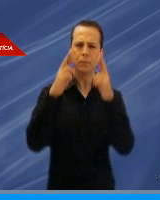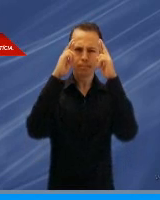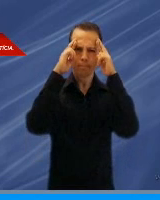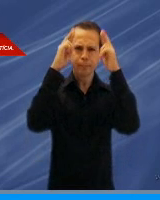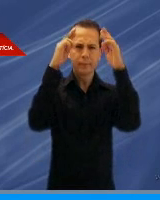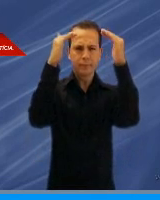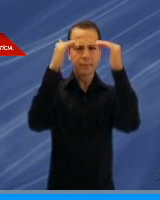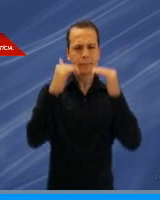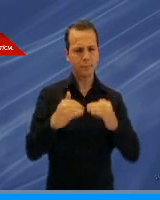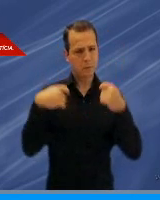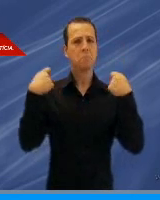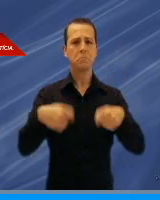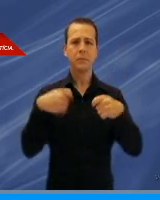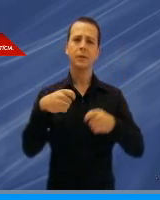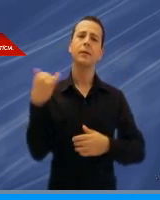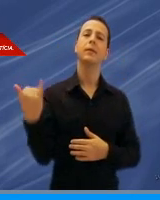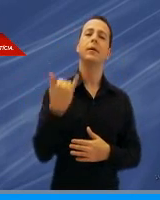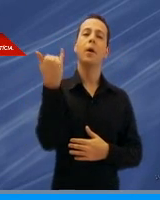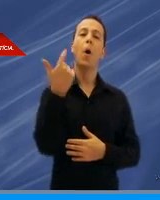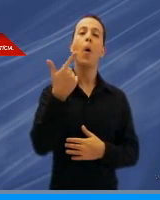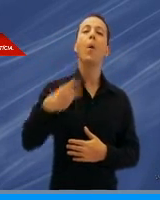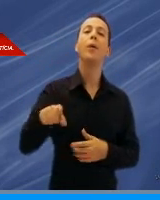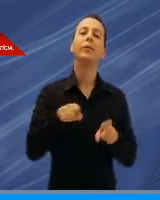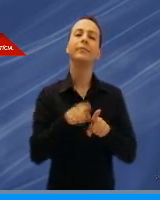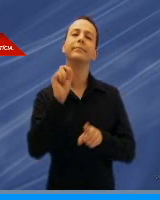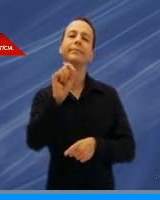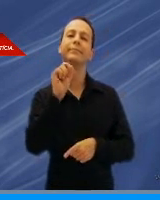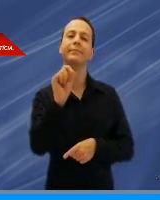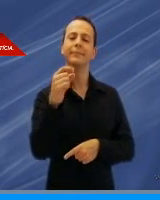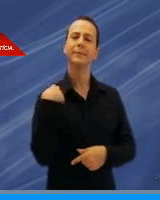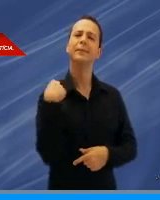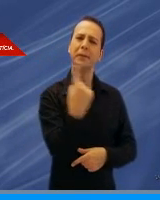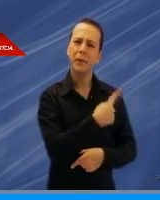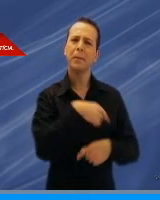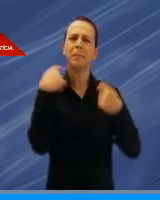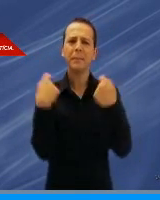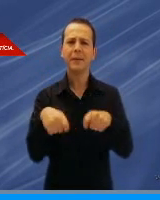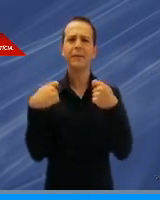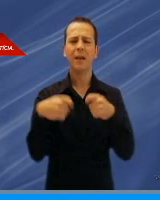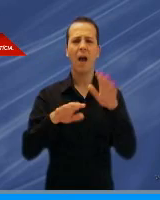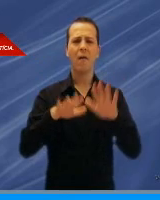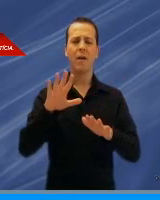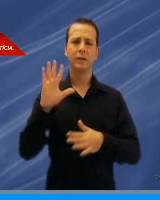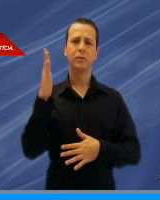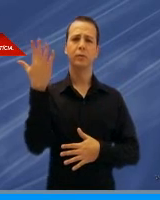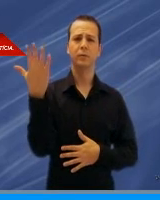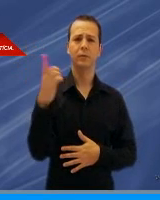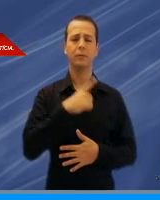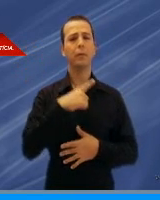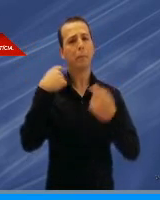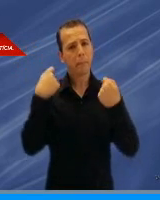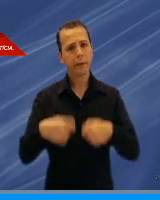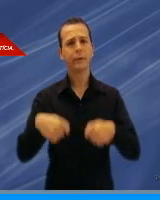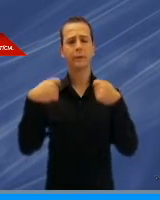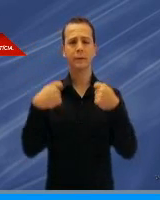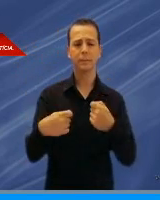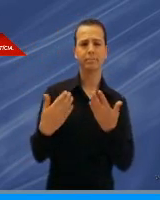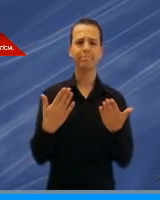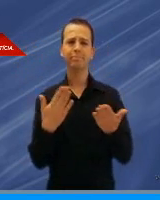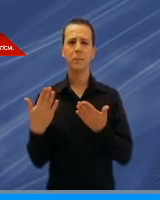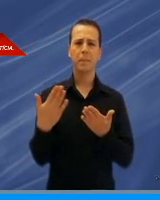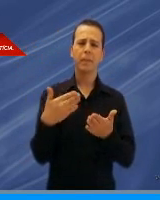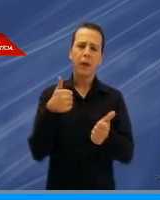respeito. Por outro, a gente também se dá conta de uma situação que nós precisamos,